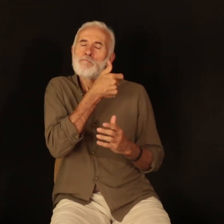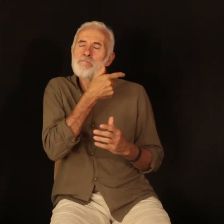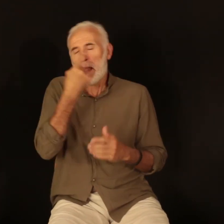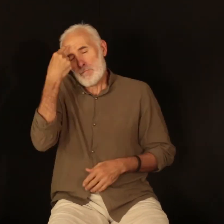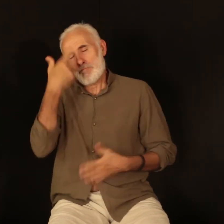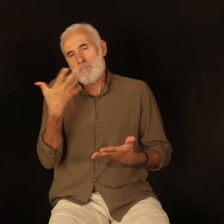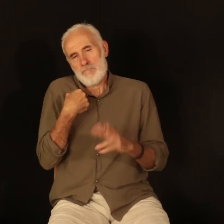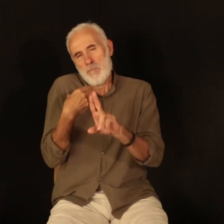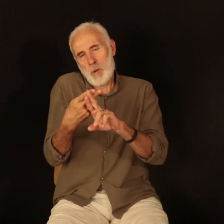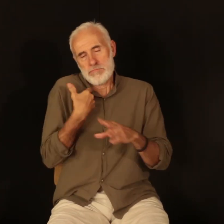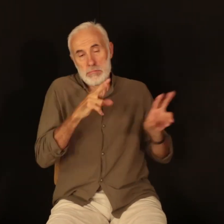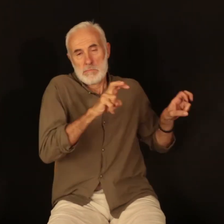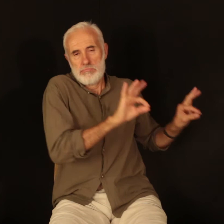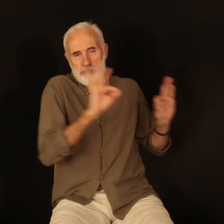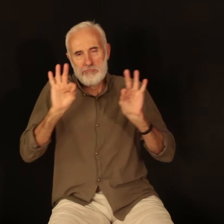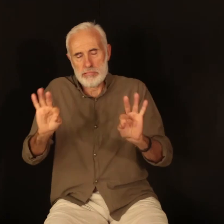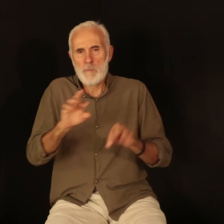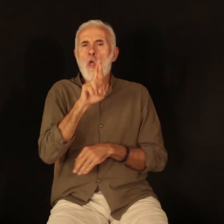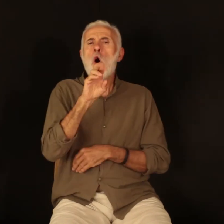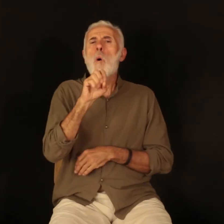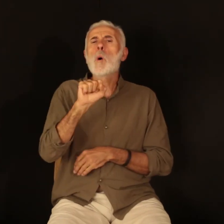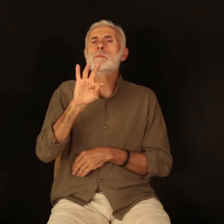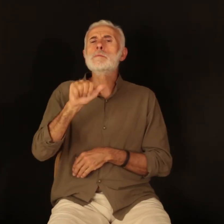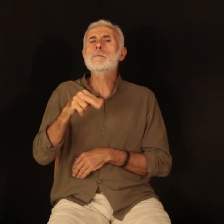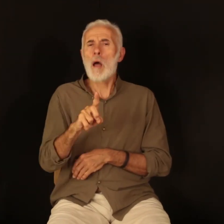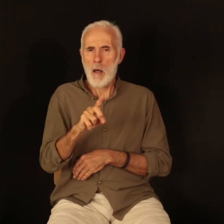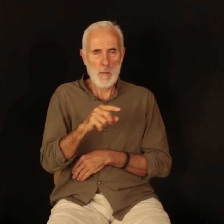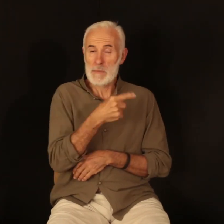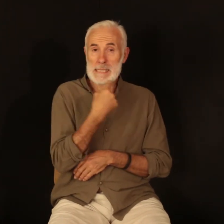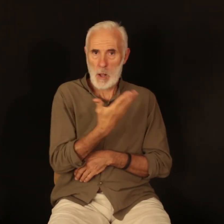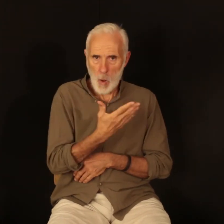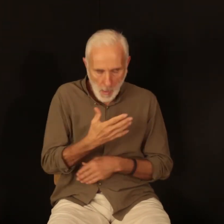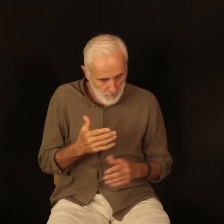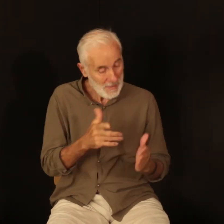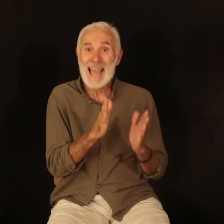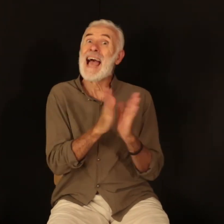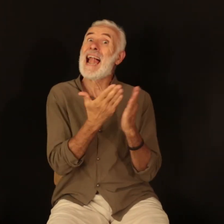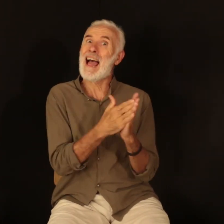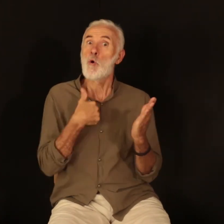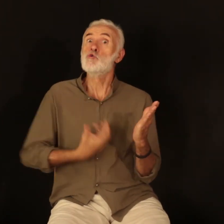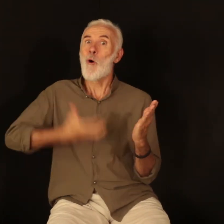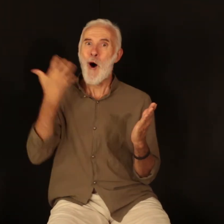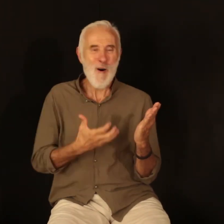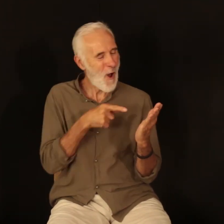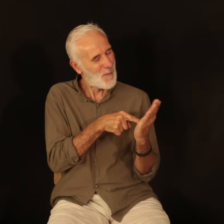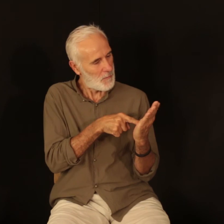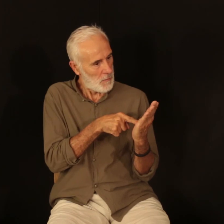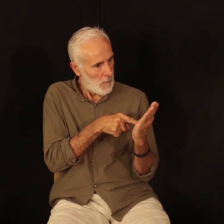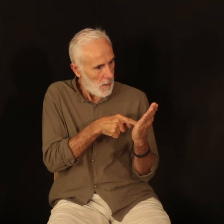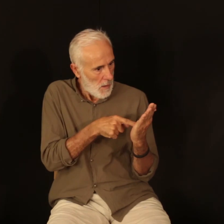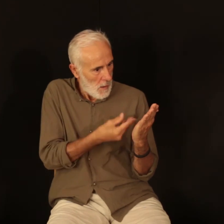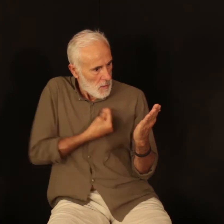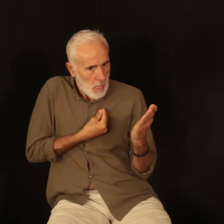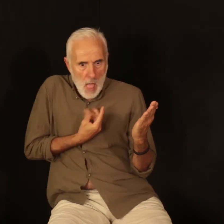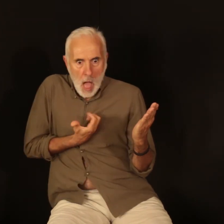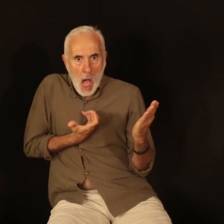était un biologiste par ailleurs, et qui disait « Je demande à un livre de créer en moi le besoin de ce qu'il m'apporte ». Un bon